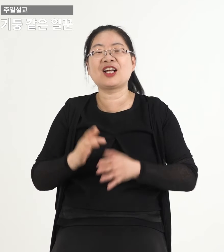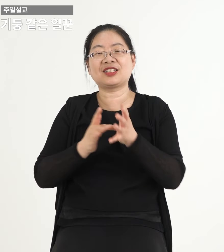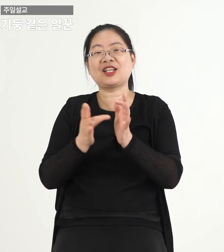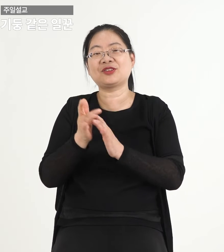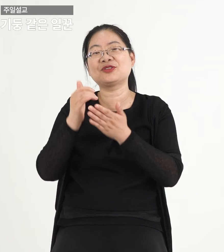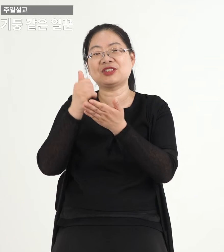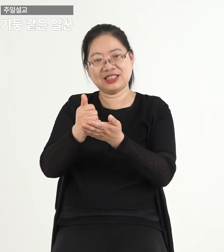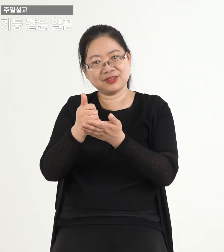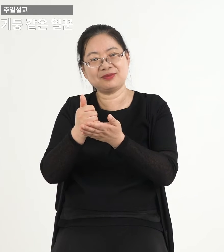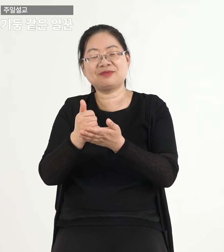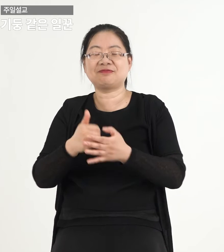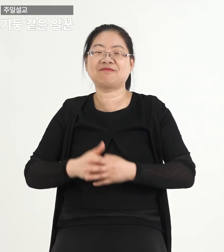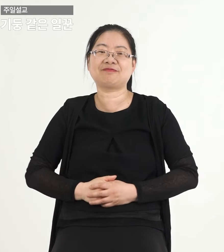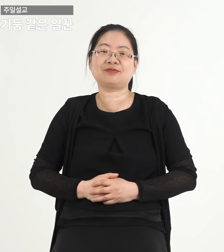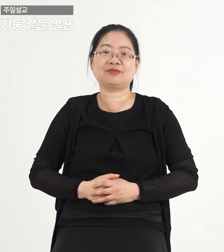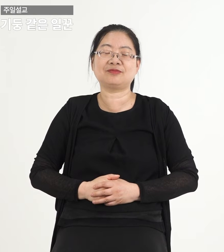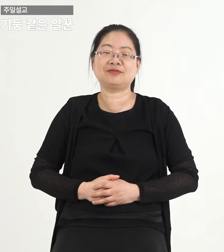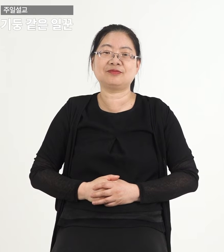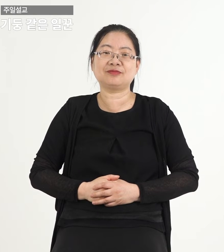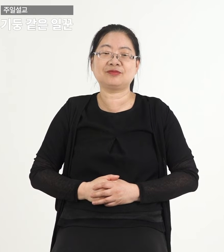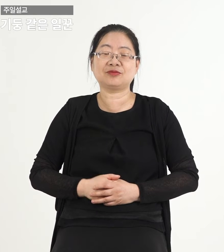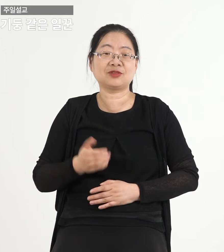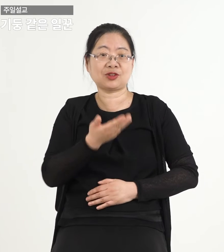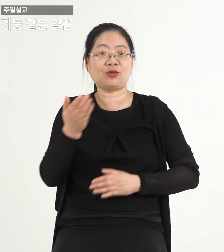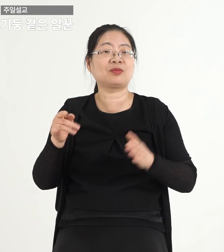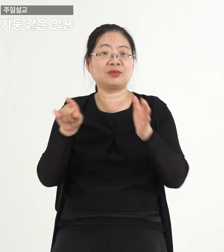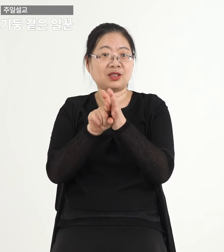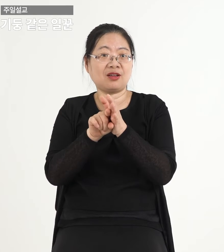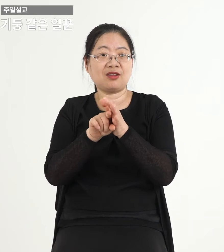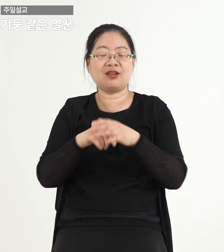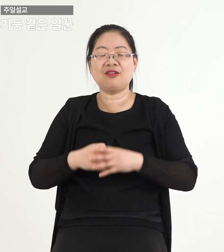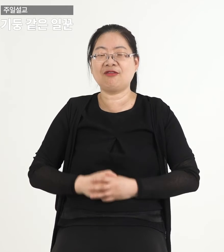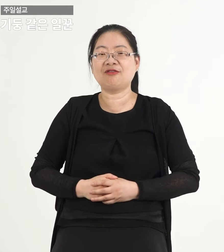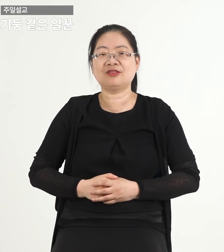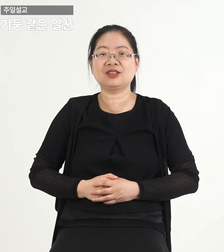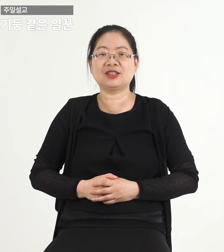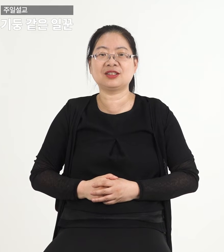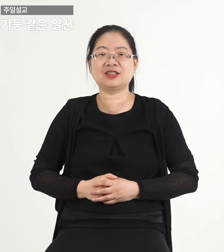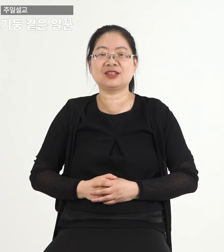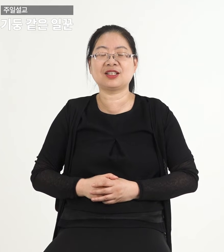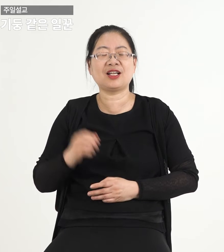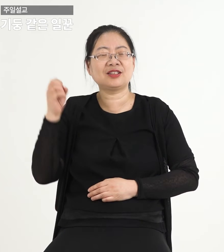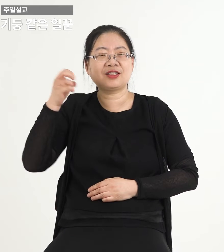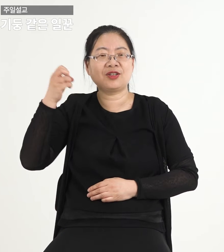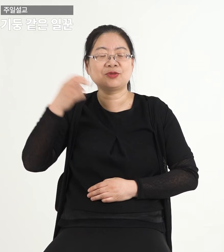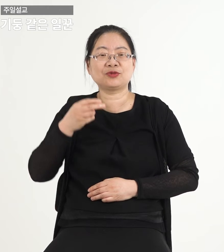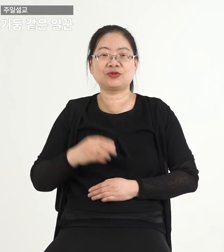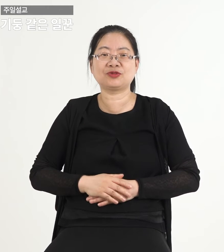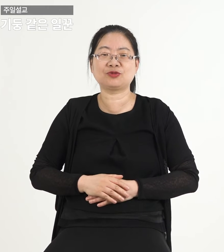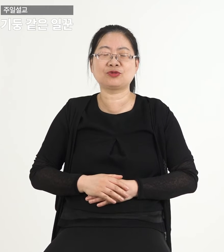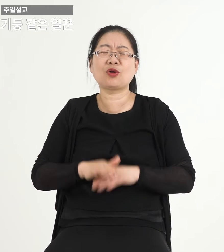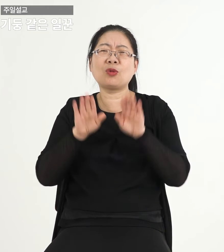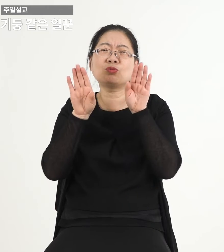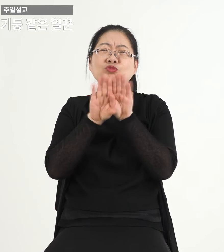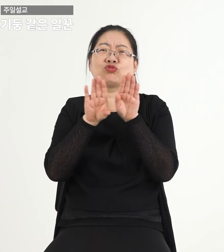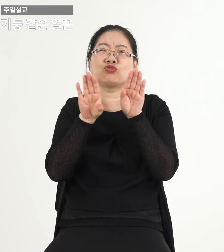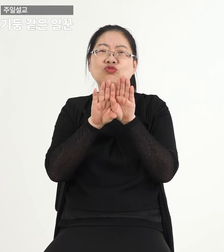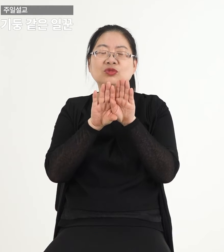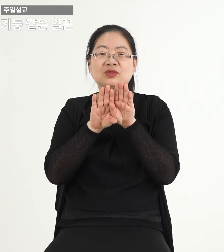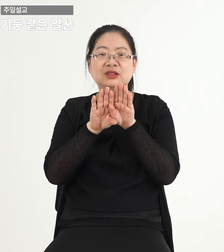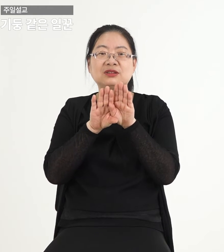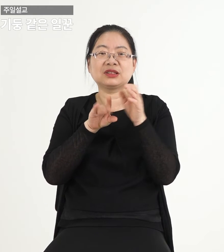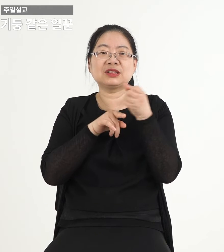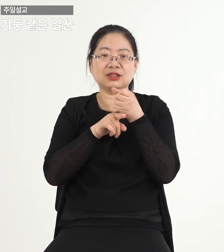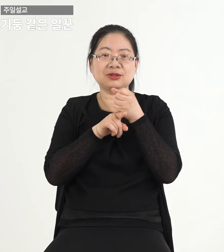예수 그리스도가 키맨이십니다. 믿습니까? 자, 그런데 왜 자꾸 문의 개념을 설명할까요?